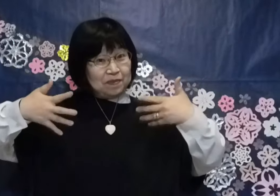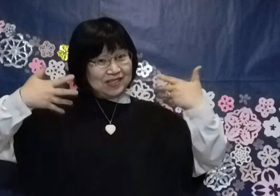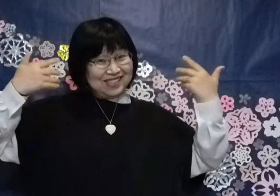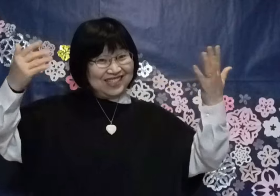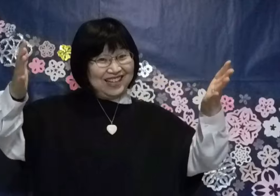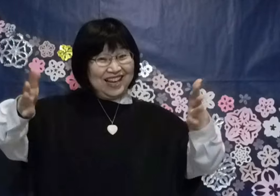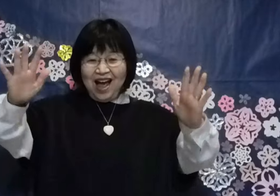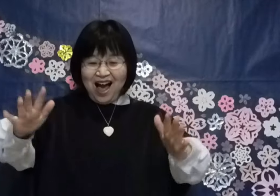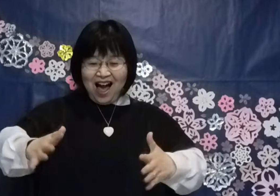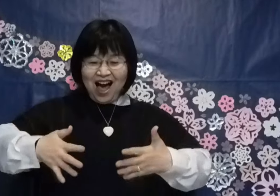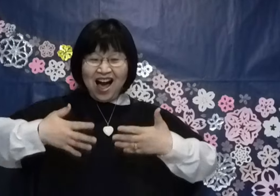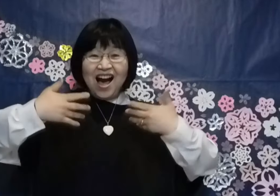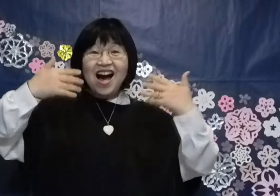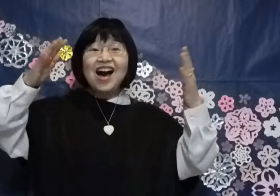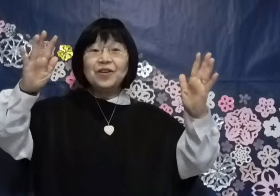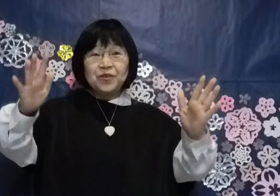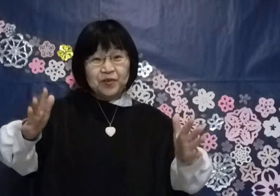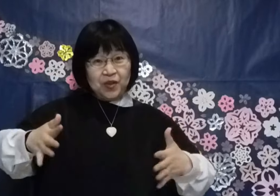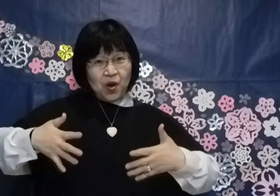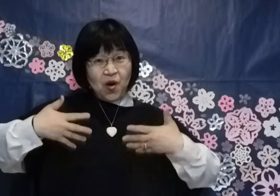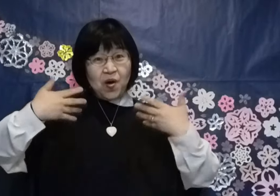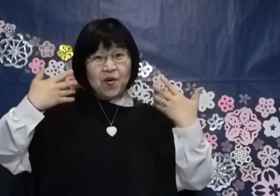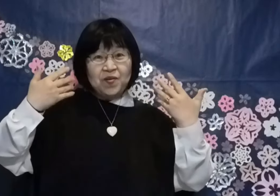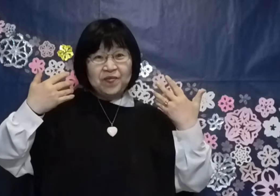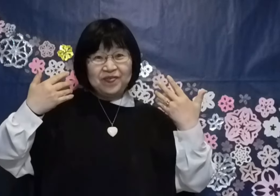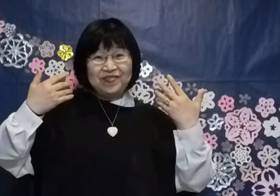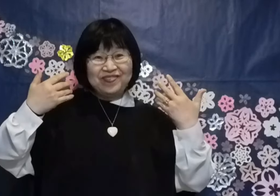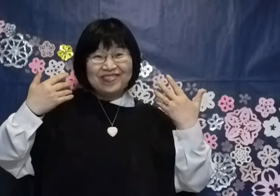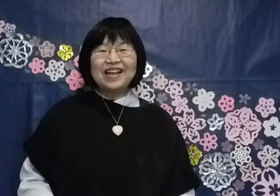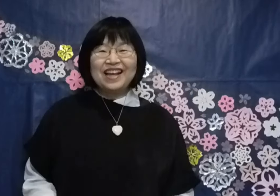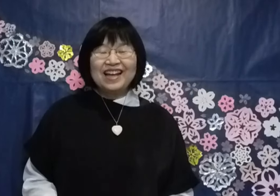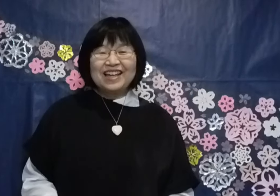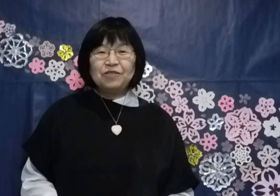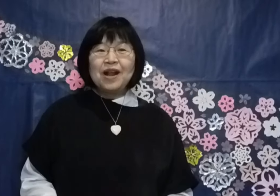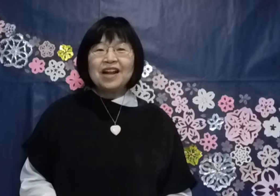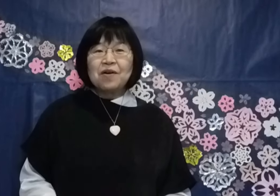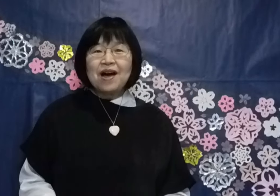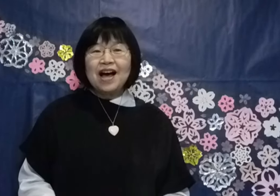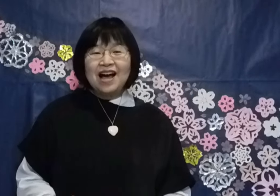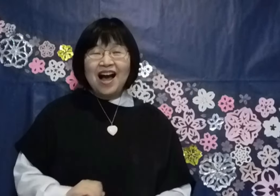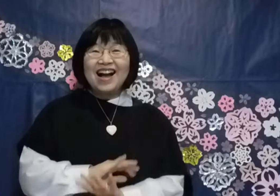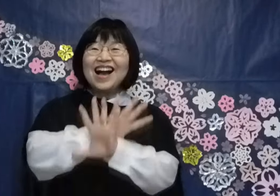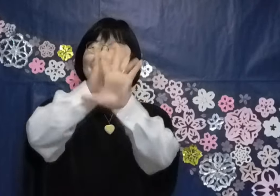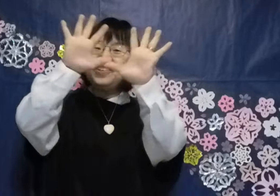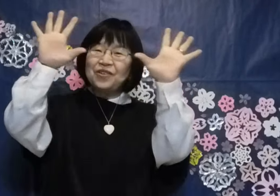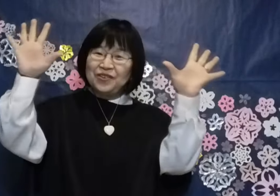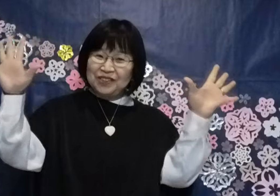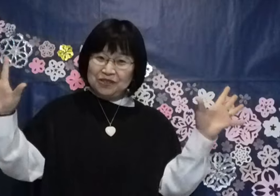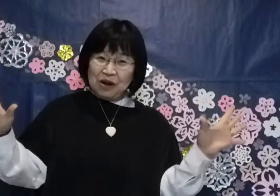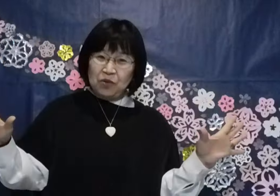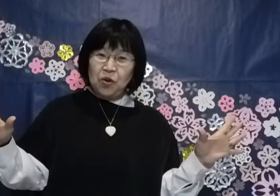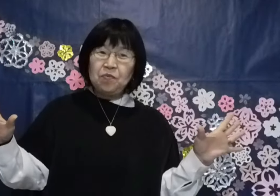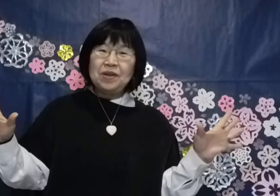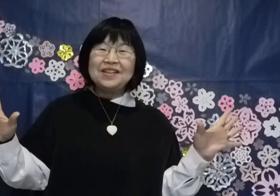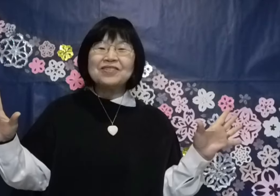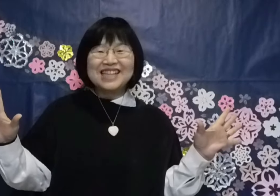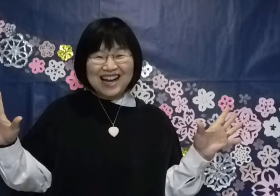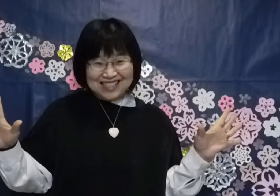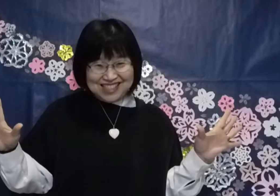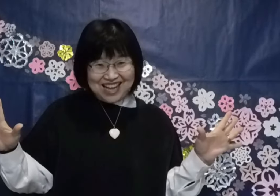。春の、うららは明るいという手話をのんびりとした感じでやって